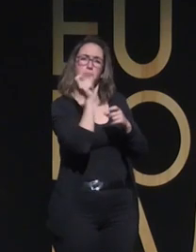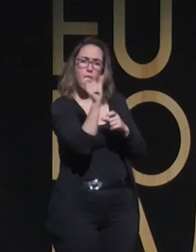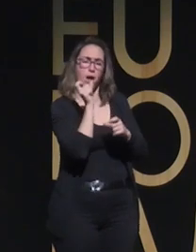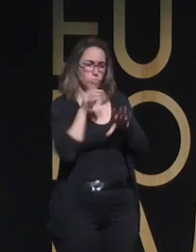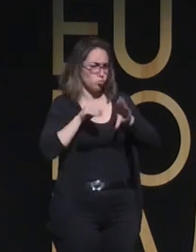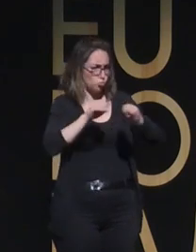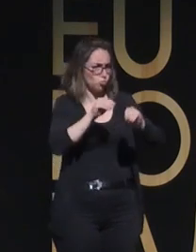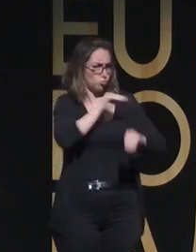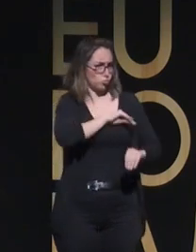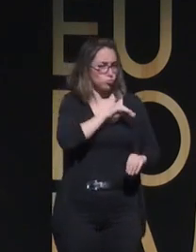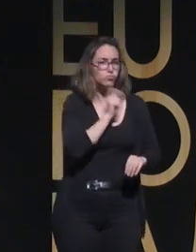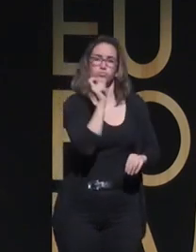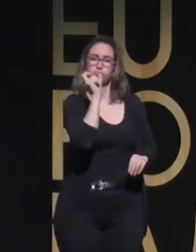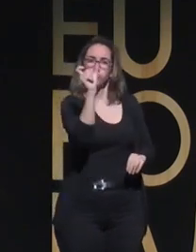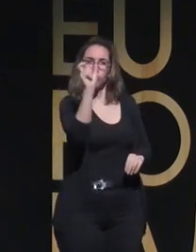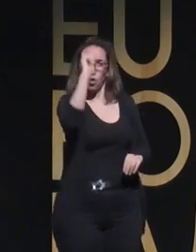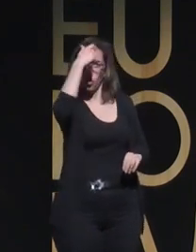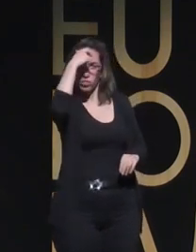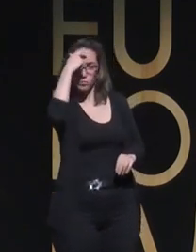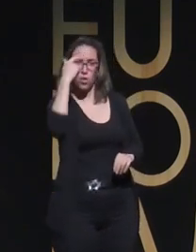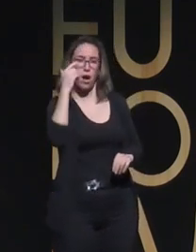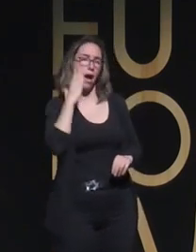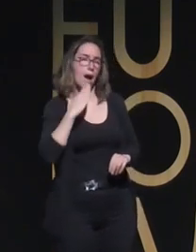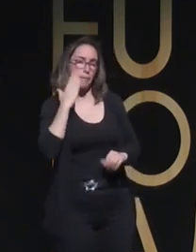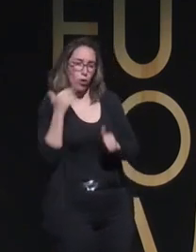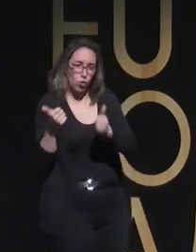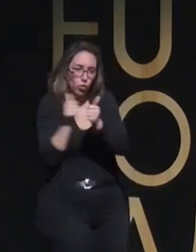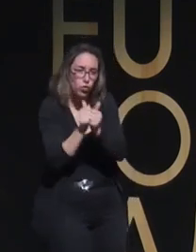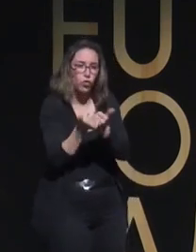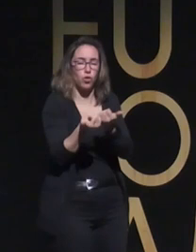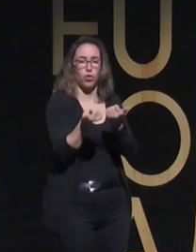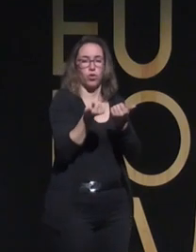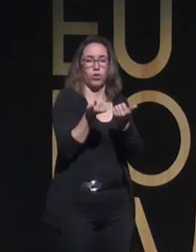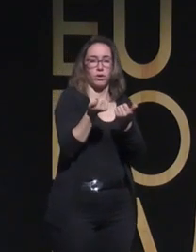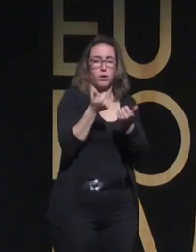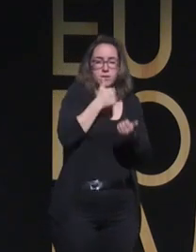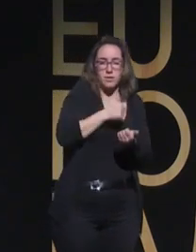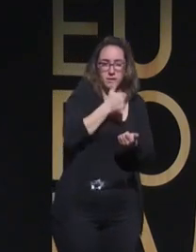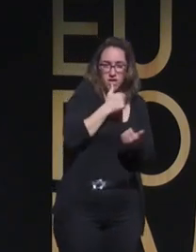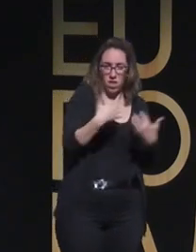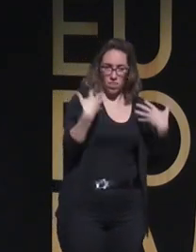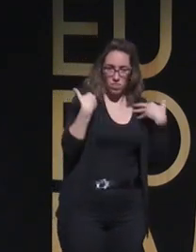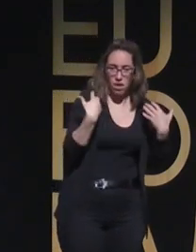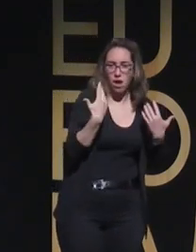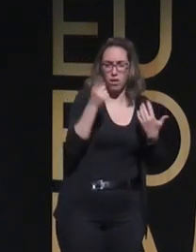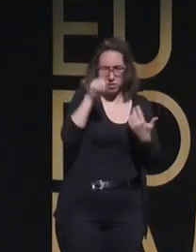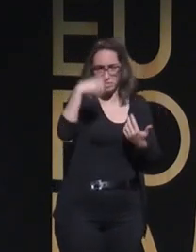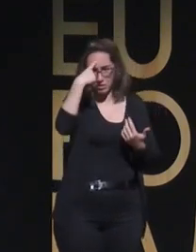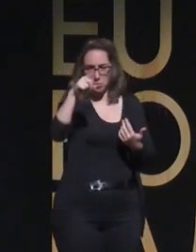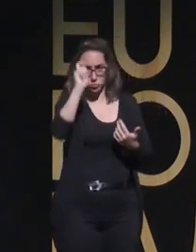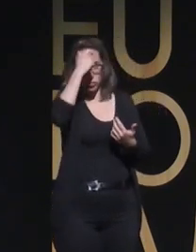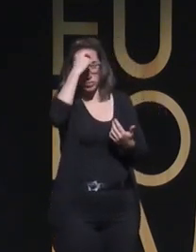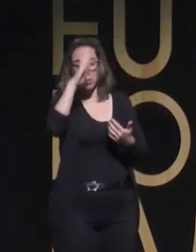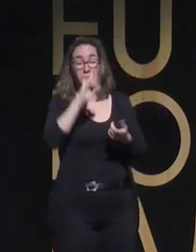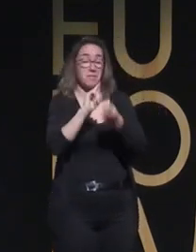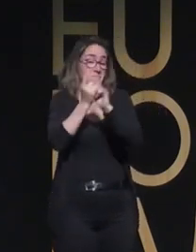sabéis lo que es la resiliencia, sabéis lo que es el apego, sabéis lo que es el cerebro triuno, sabéis la leche. Pero antes, yo me acuerdo que me vino una madre